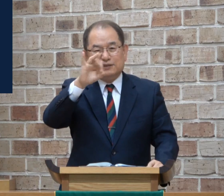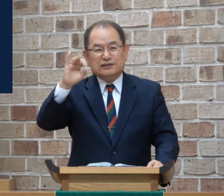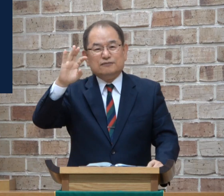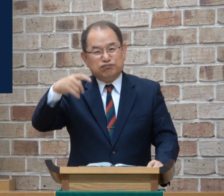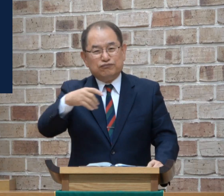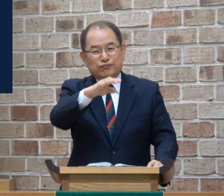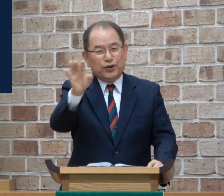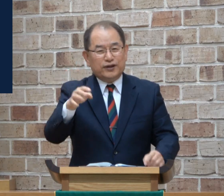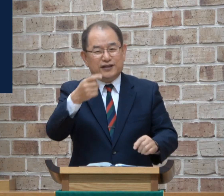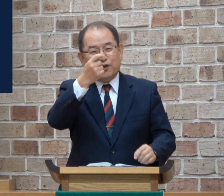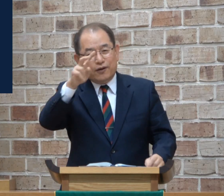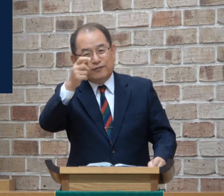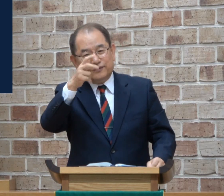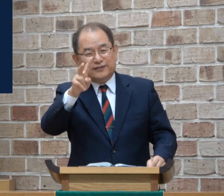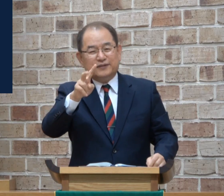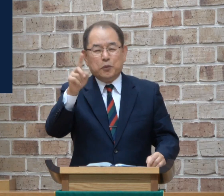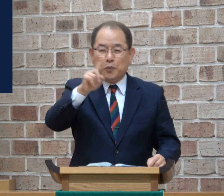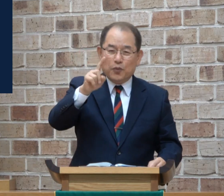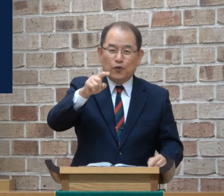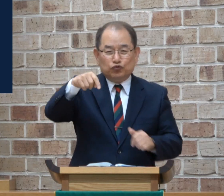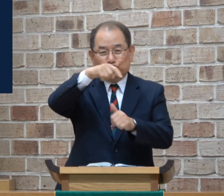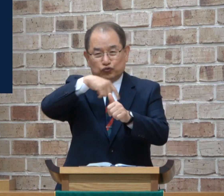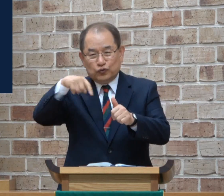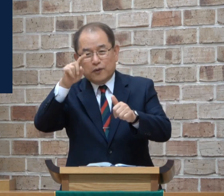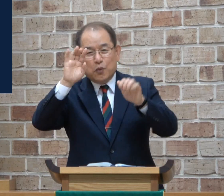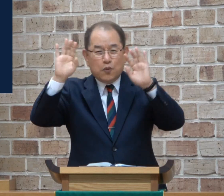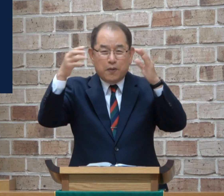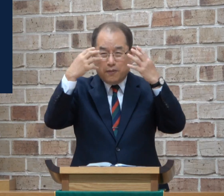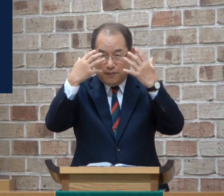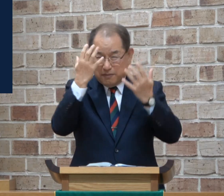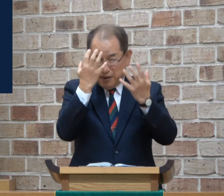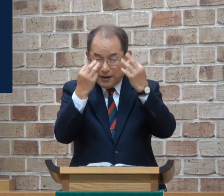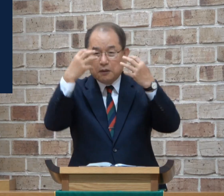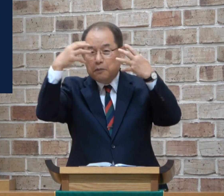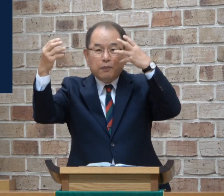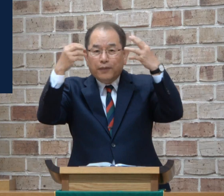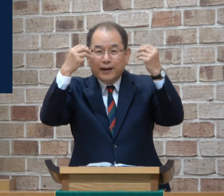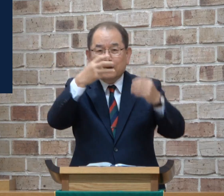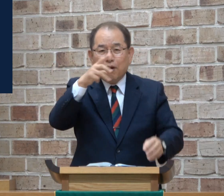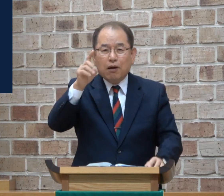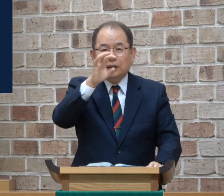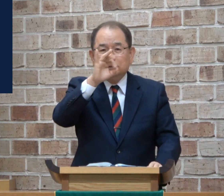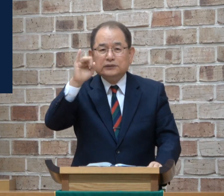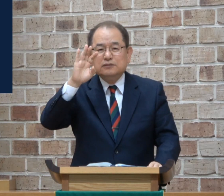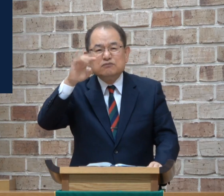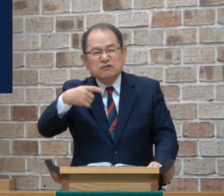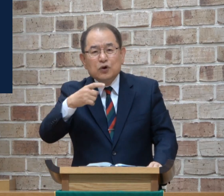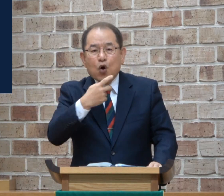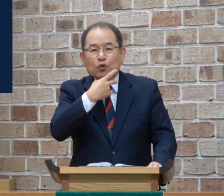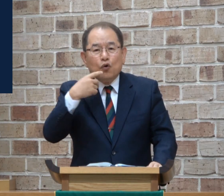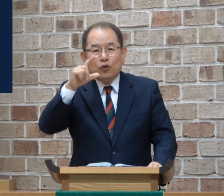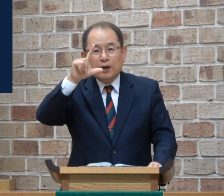우리가 텔레비전 같은 걸 볼 때 라이브라는 영어 단어가 많이 쓰여 있는 것을 볼 수